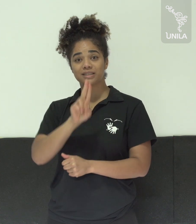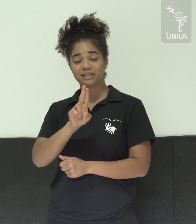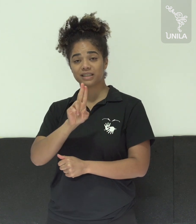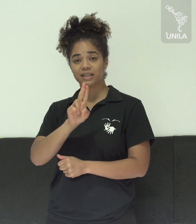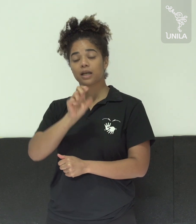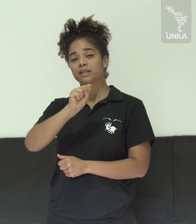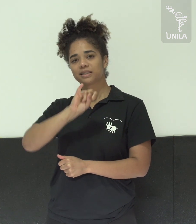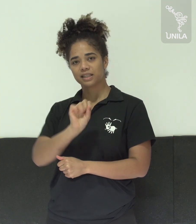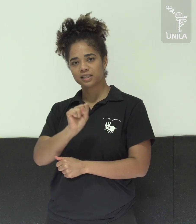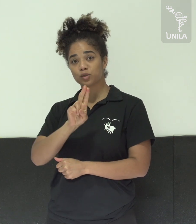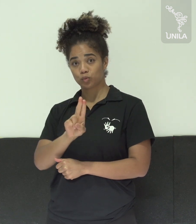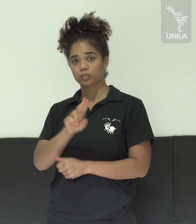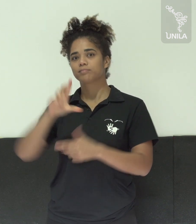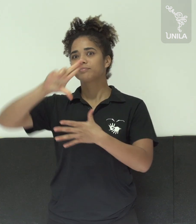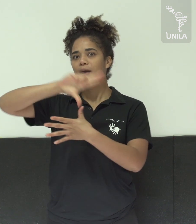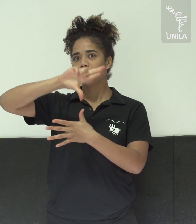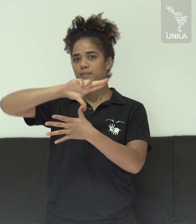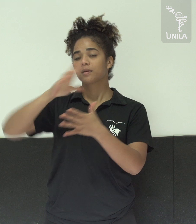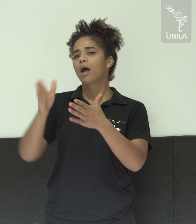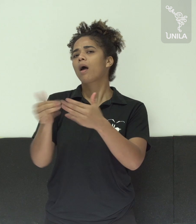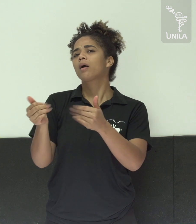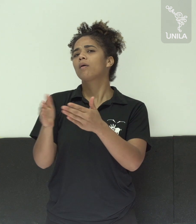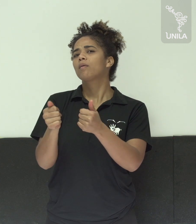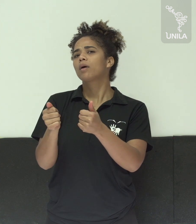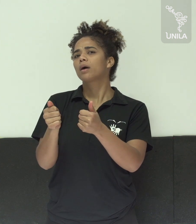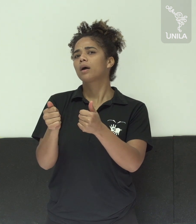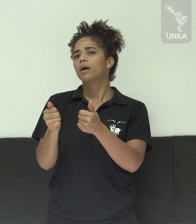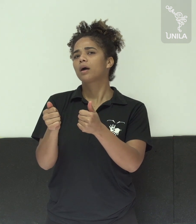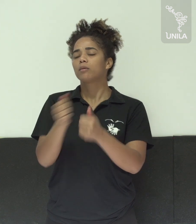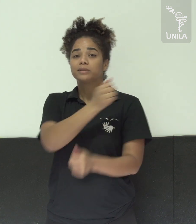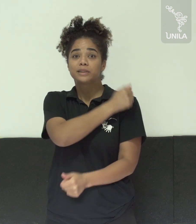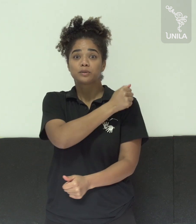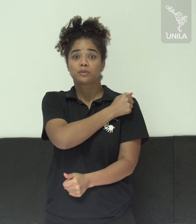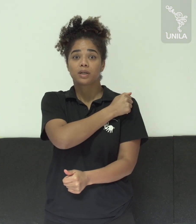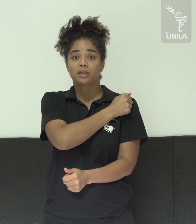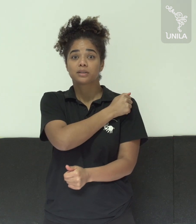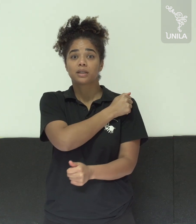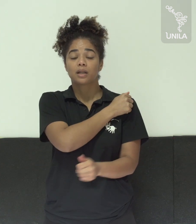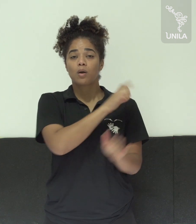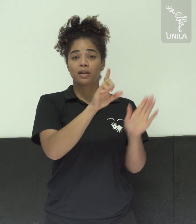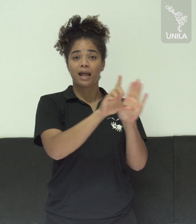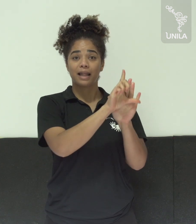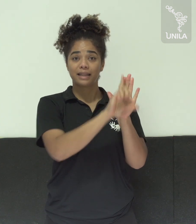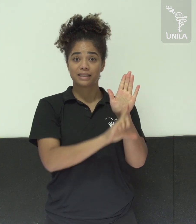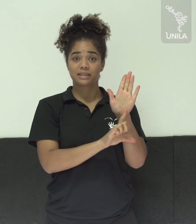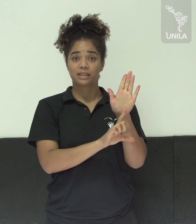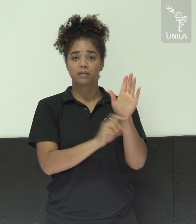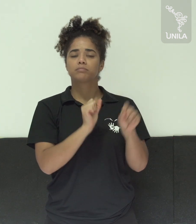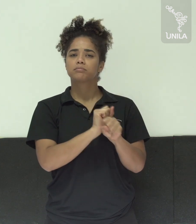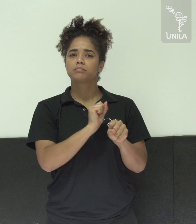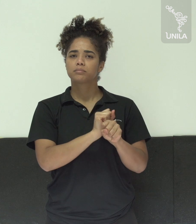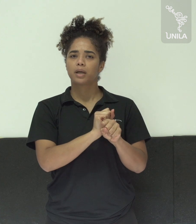próprio, os estudantes constantes em lista de espera, nos termos da referida portaria.